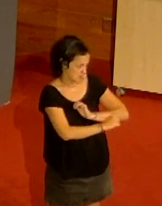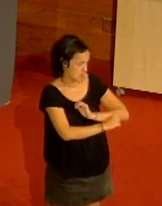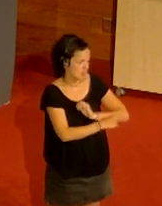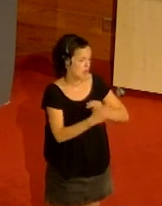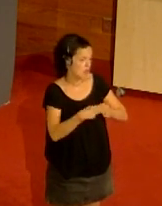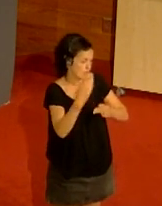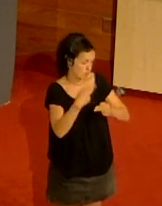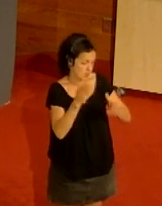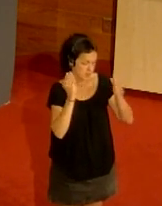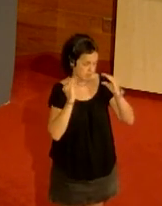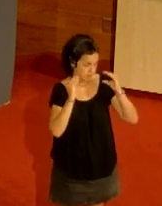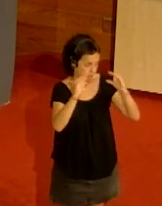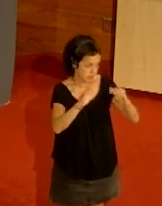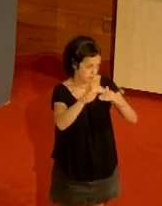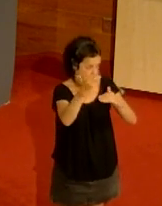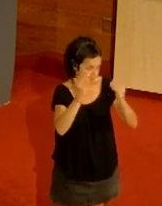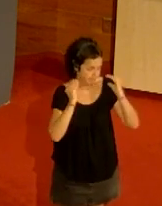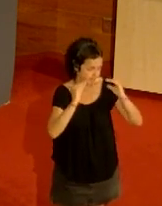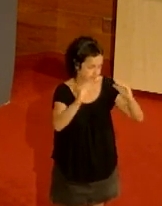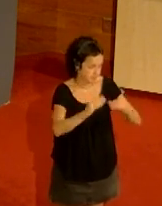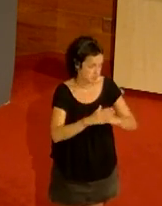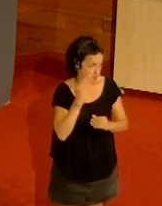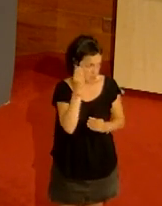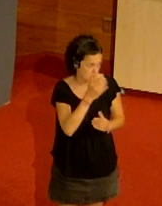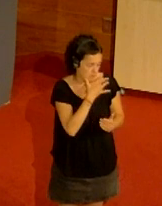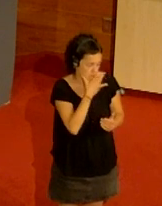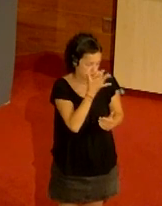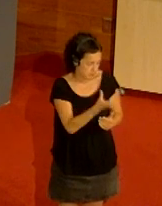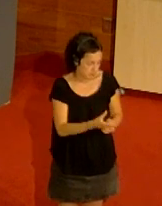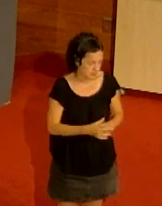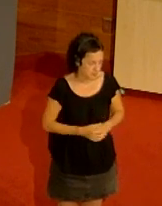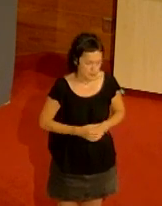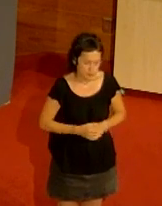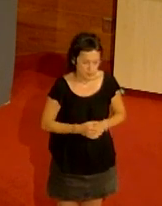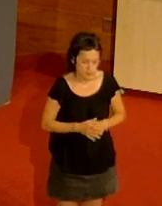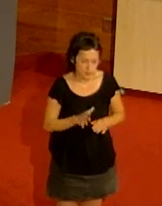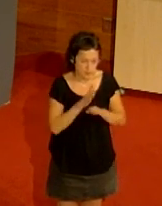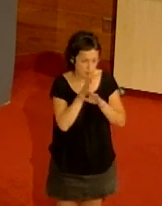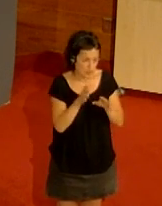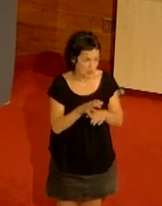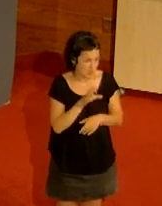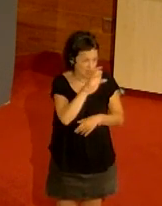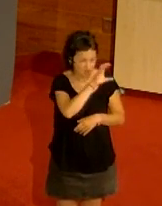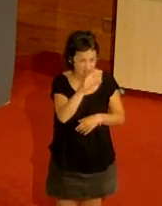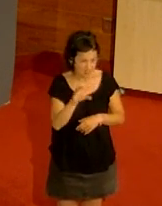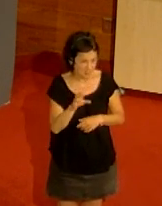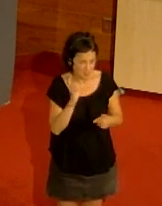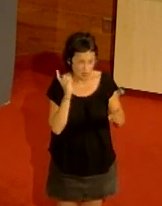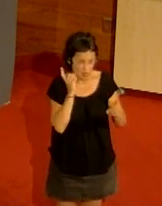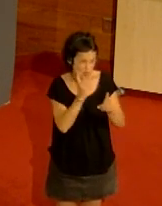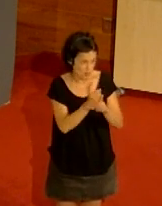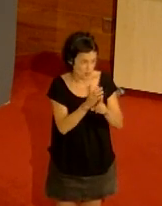fronteras. Creo que es lamentable, o sea, creo que al final se gira en contra de los propios países que la aplican,